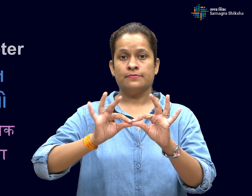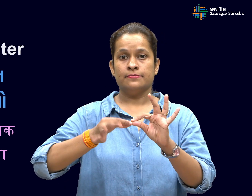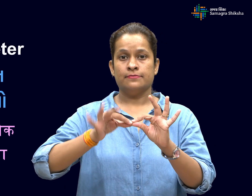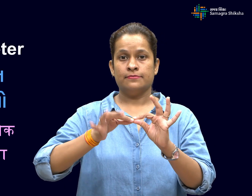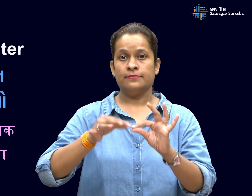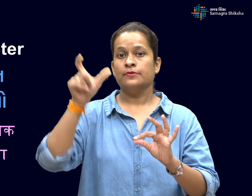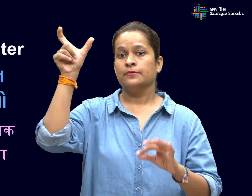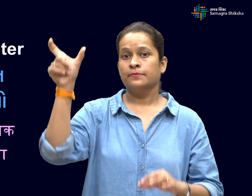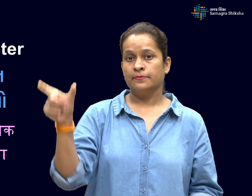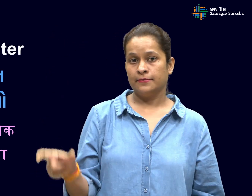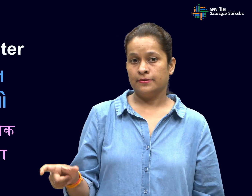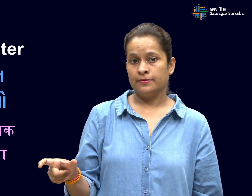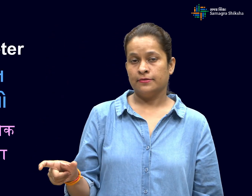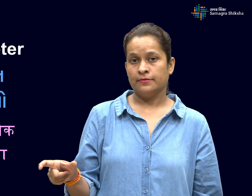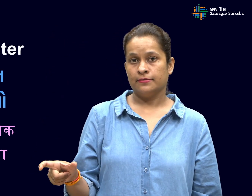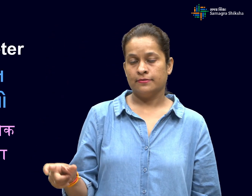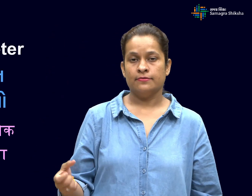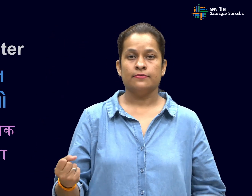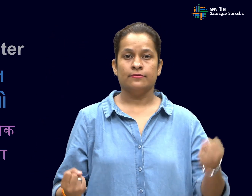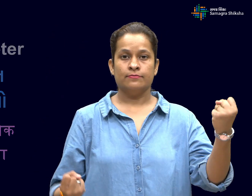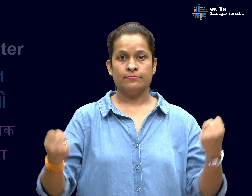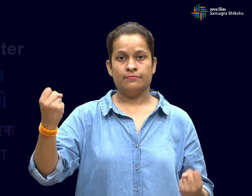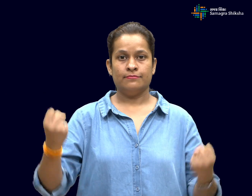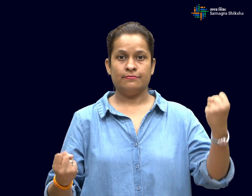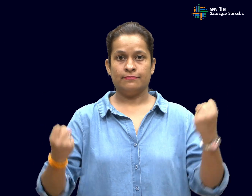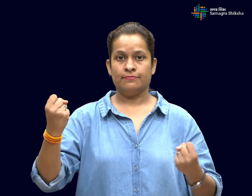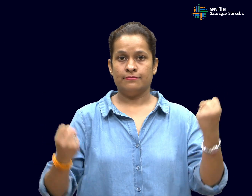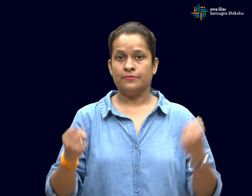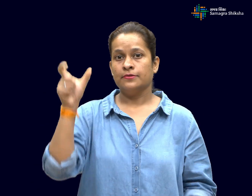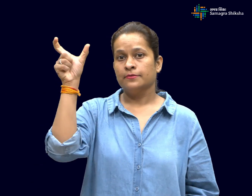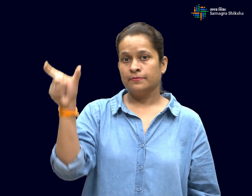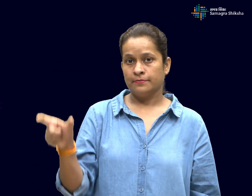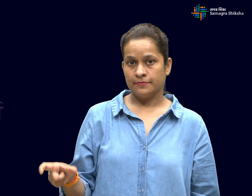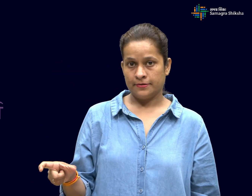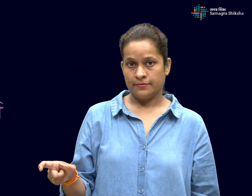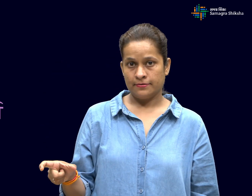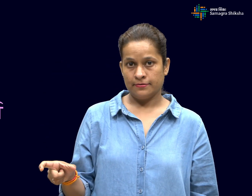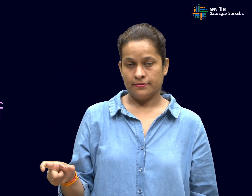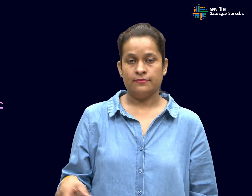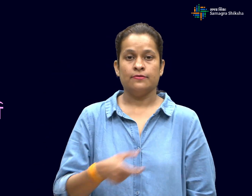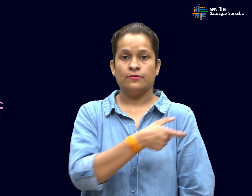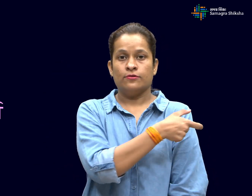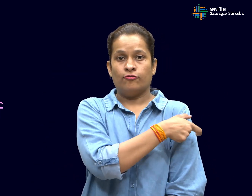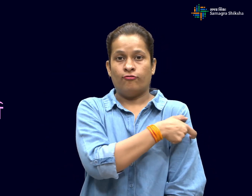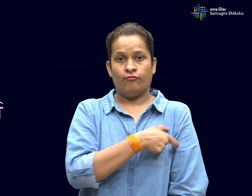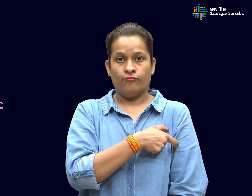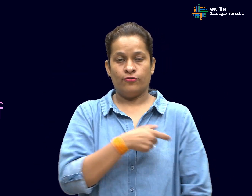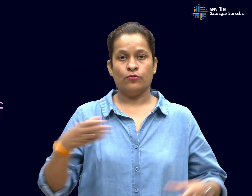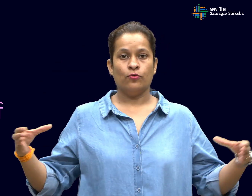ભારતીય સંકેત ભાષા દુભાષીઓ, વાહન ચાલક, કર્મચારી વર્ગ,